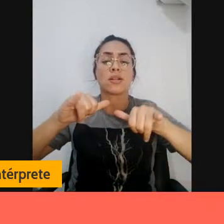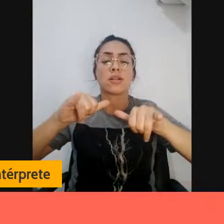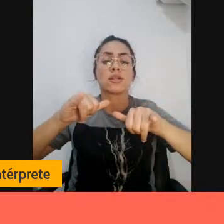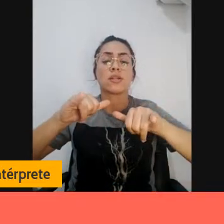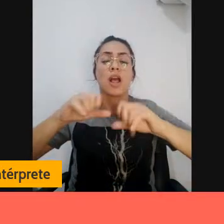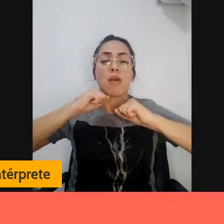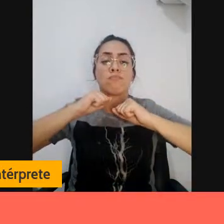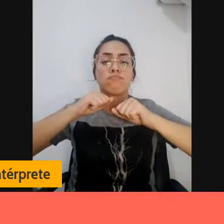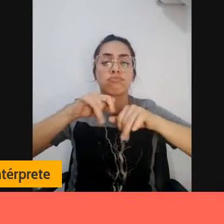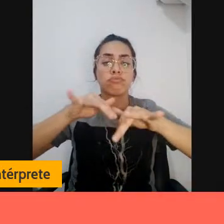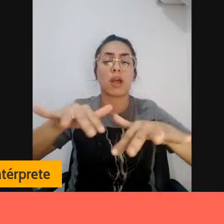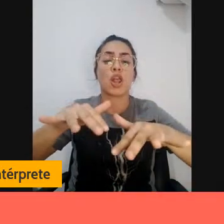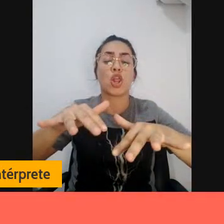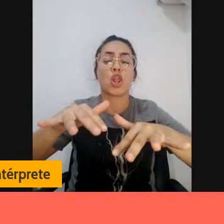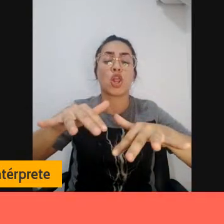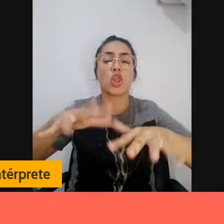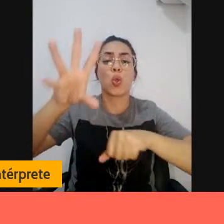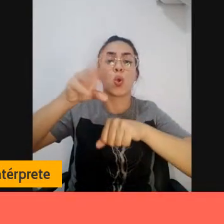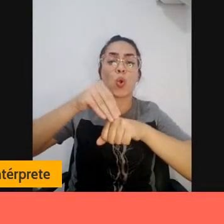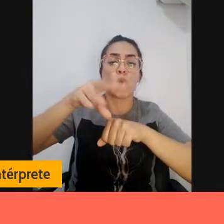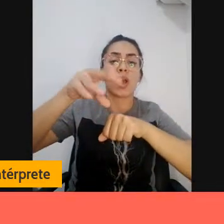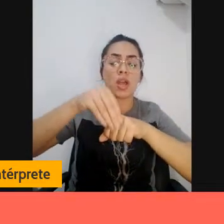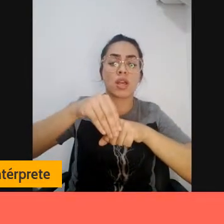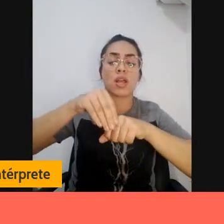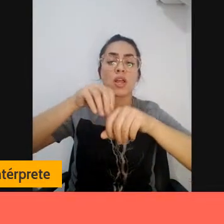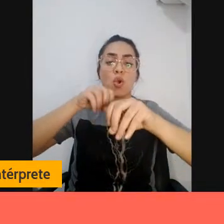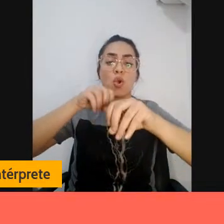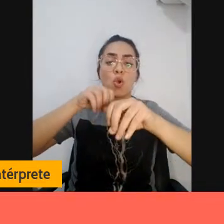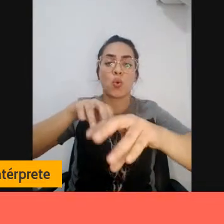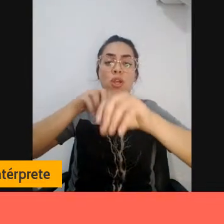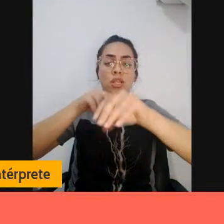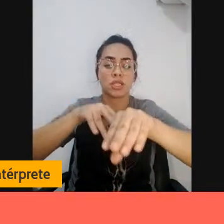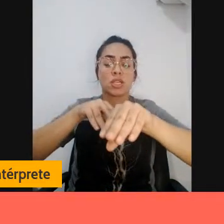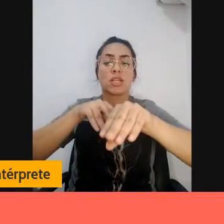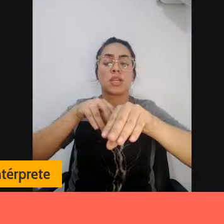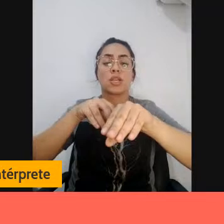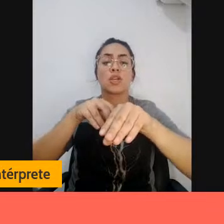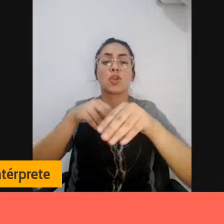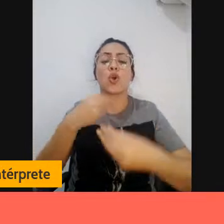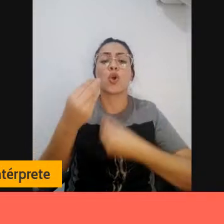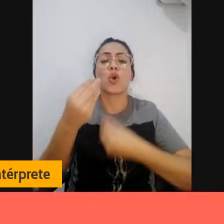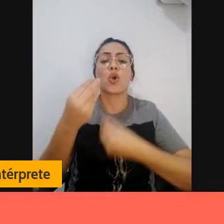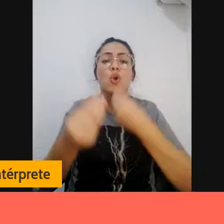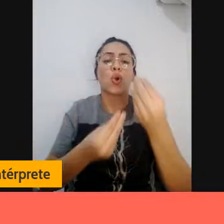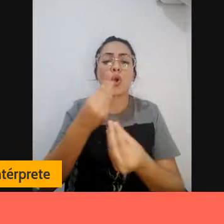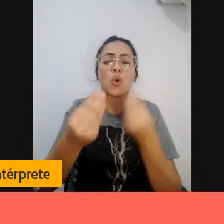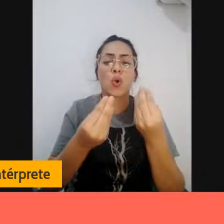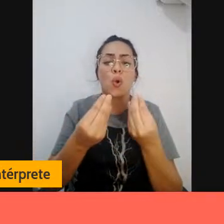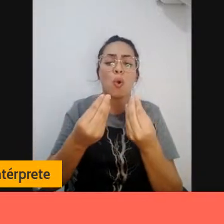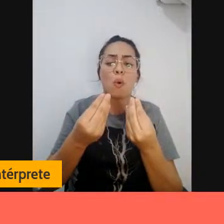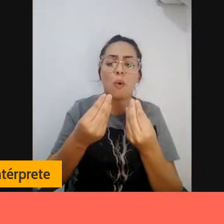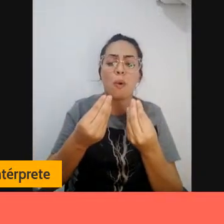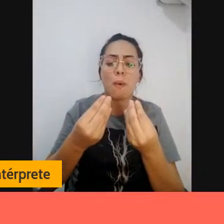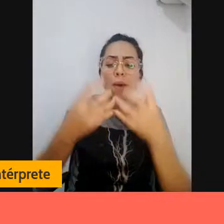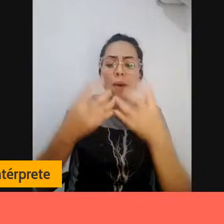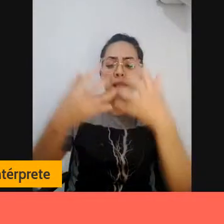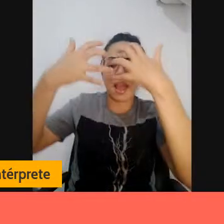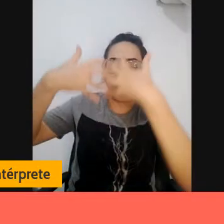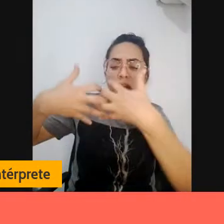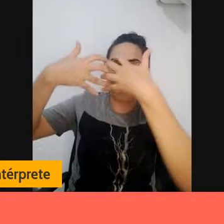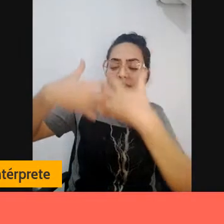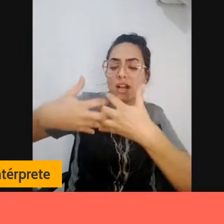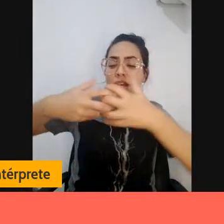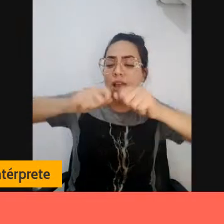E talvez a gente precisa problematizar a noção desse processo de transmissão de